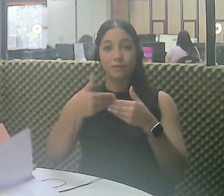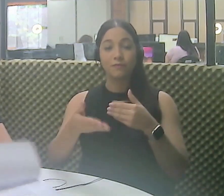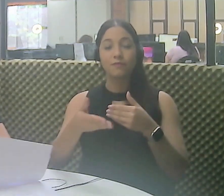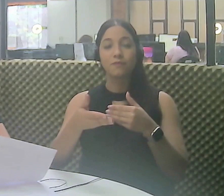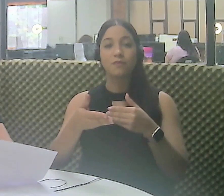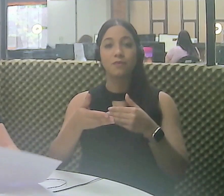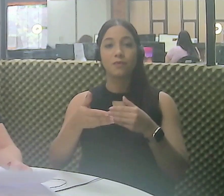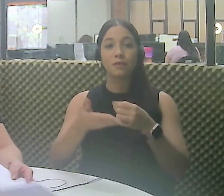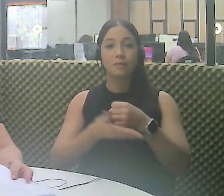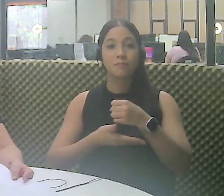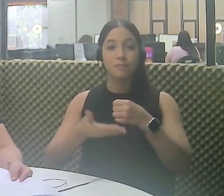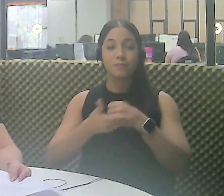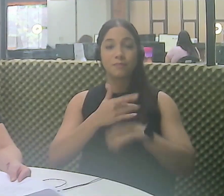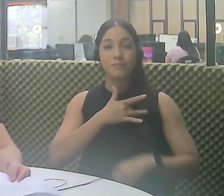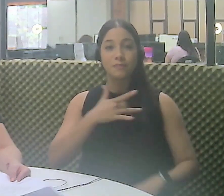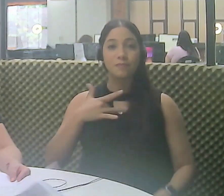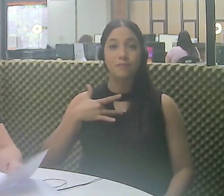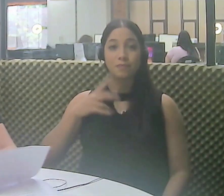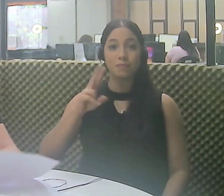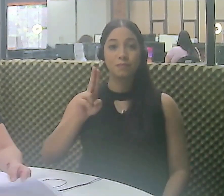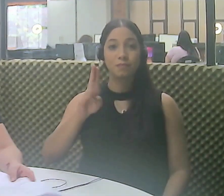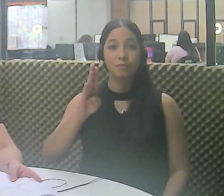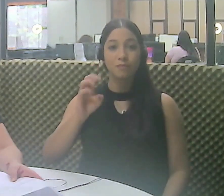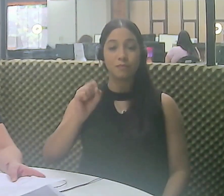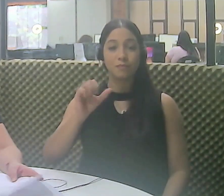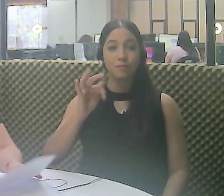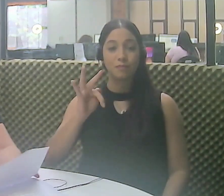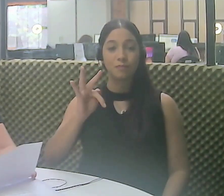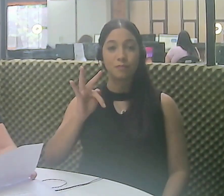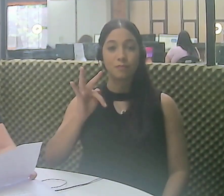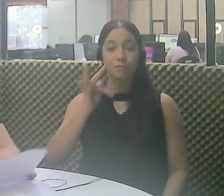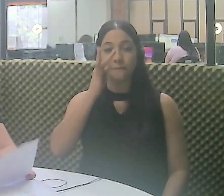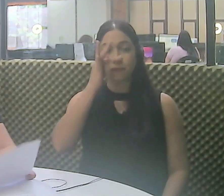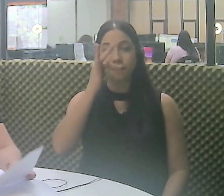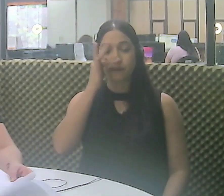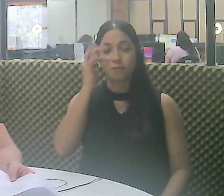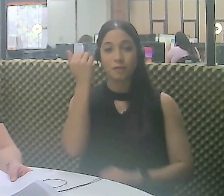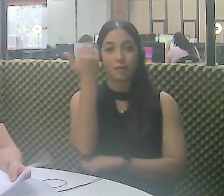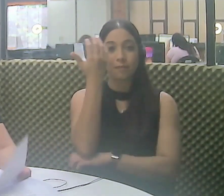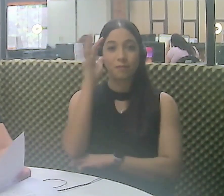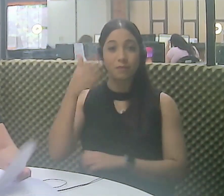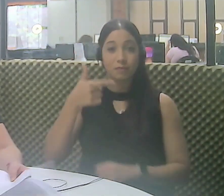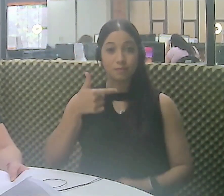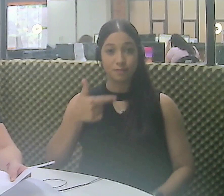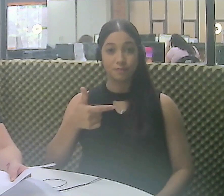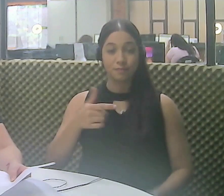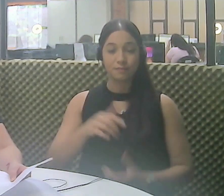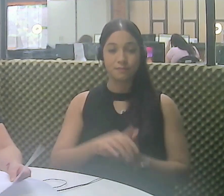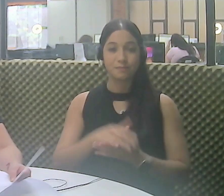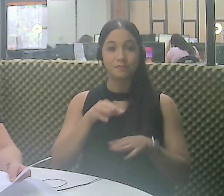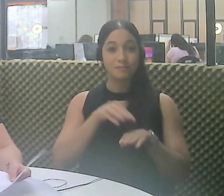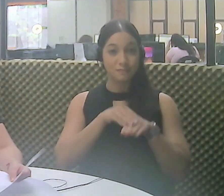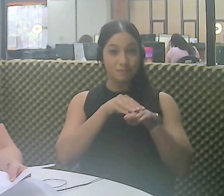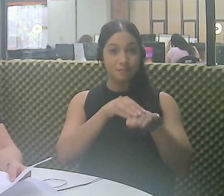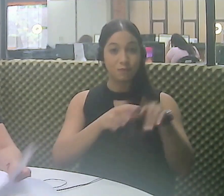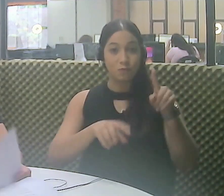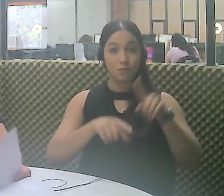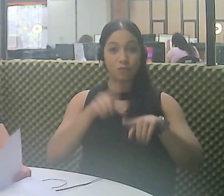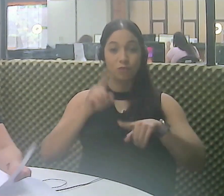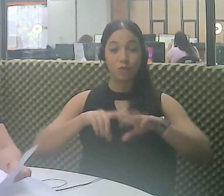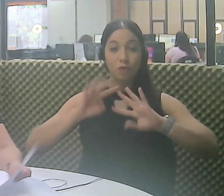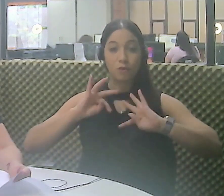da Unidade Básica de Saúde, UBSF, Jardim das Palmeiras 2. O Oftalmo Móvel tem todos os